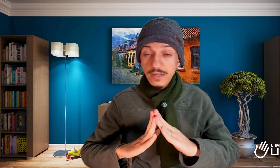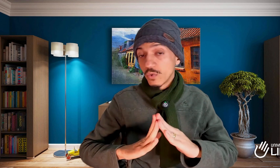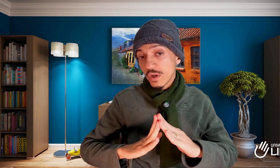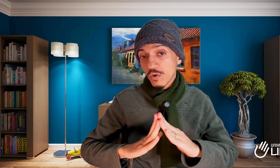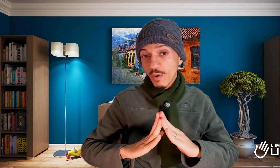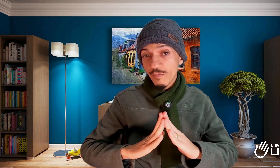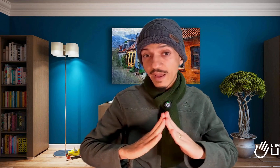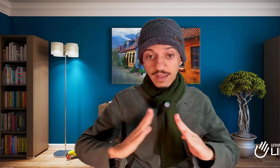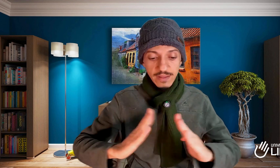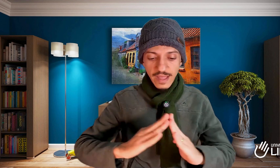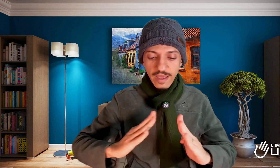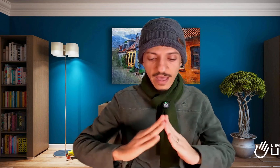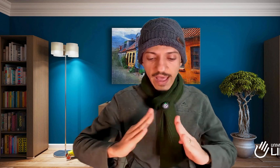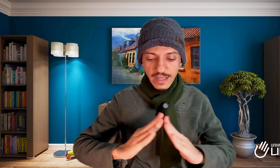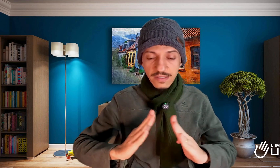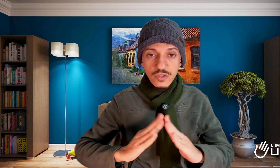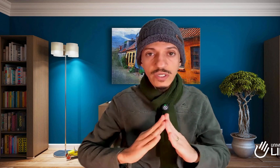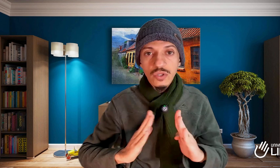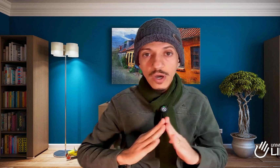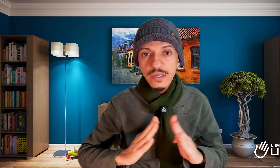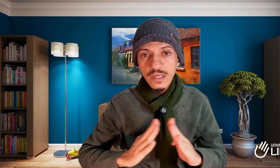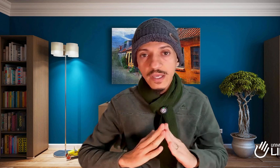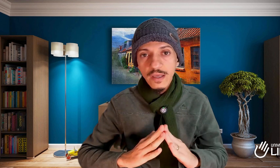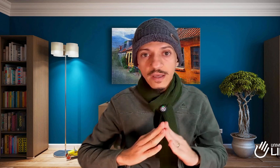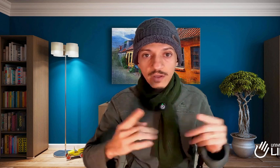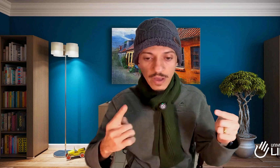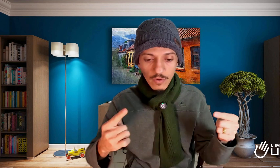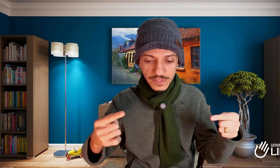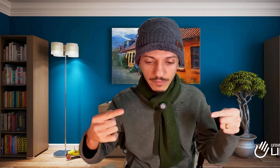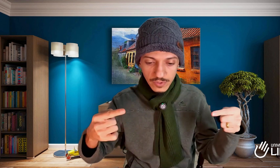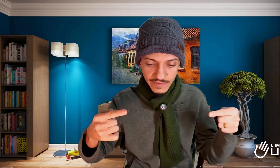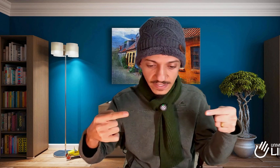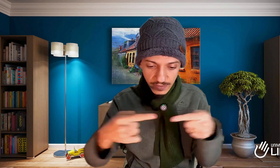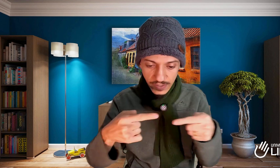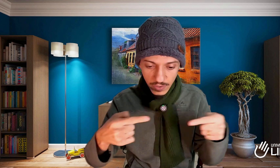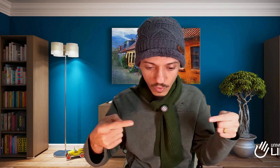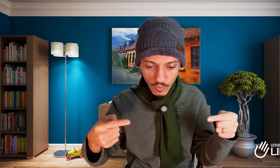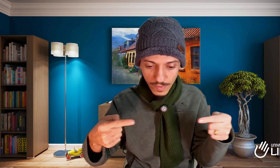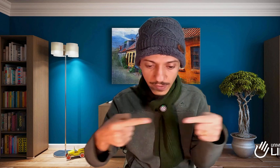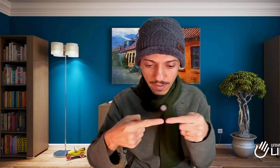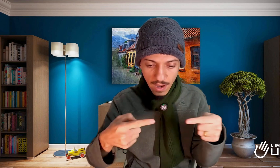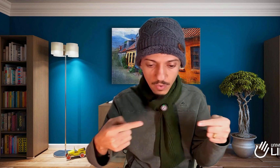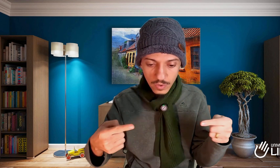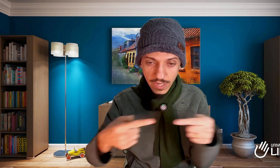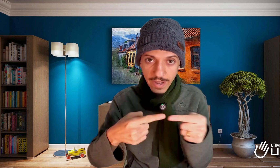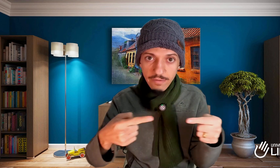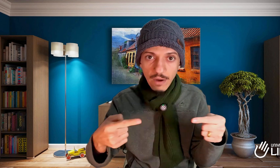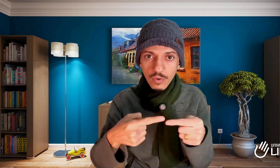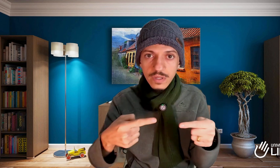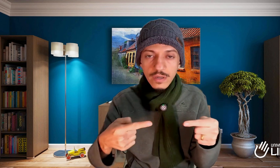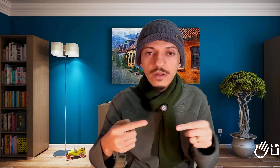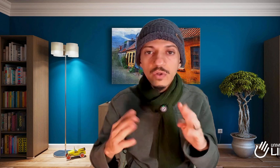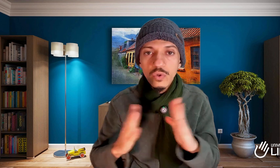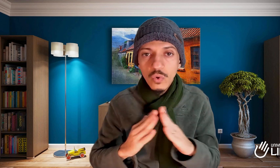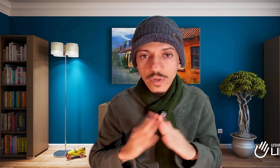único movimento que ele tem é desses dois toques aqui. Então é como se a mão tivesse indo assim, ó, uma ao contrário da outra, duas